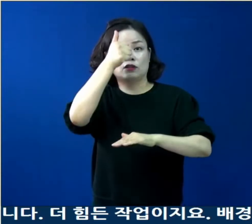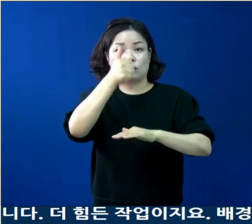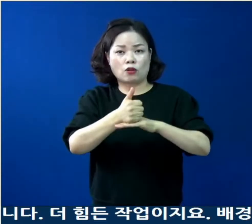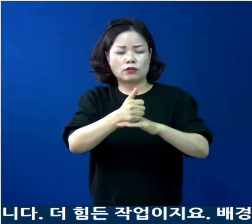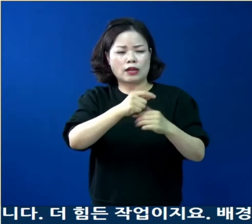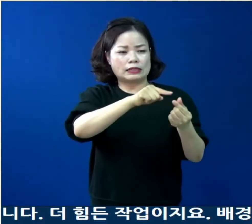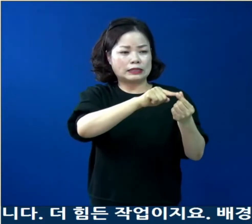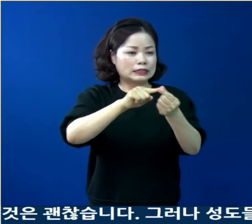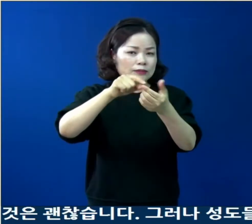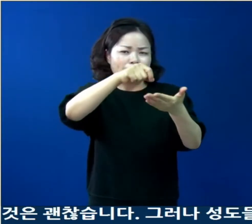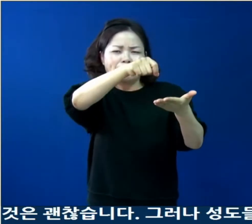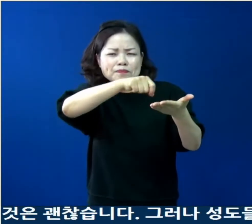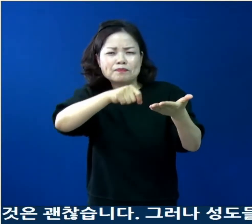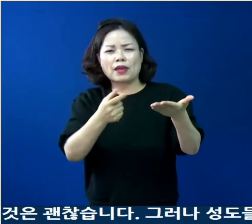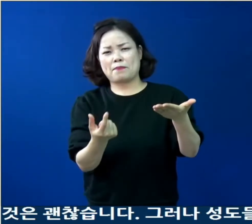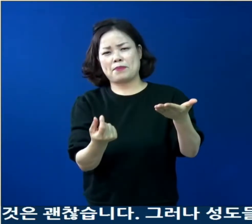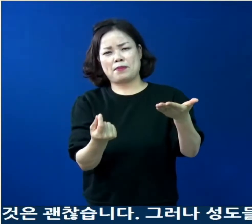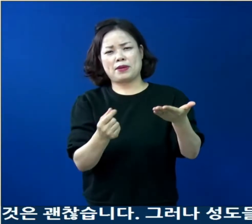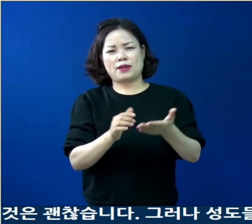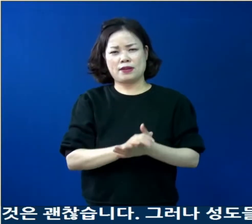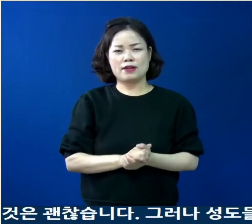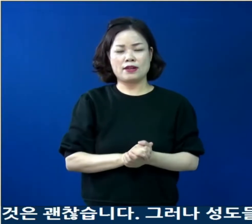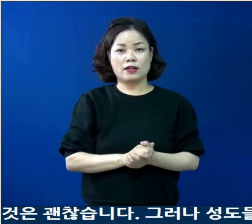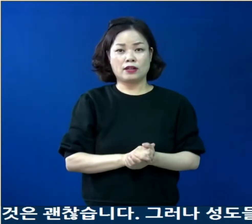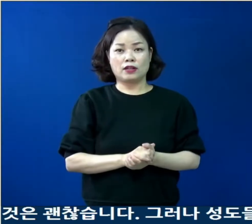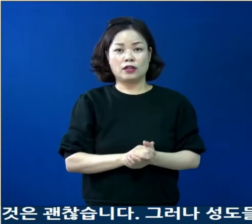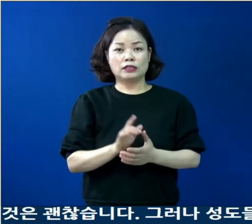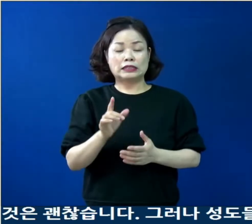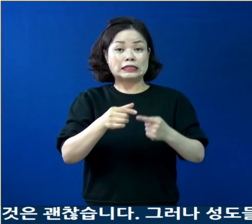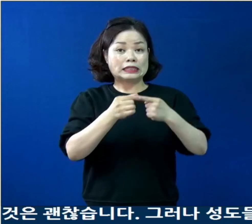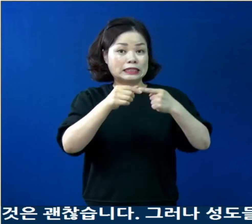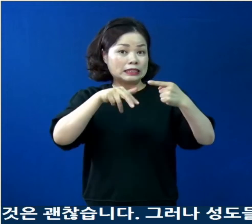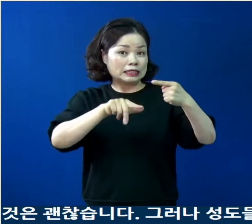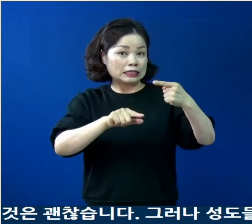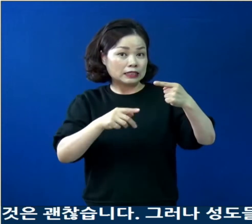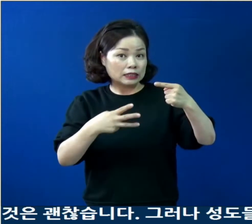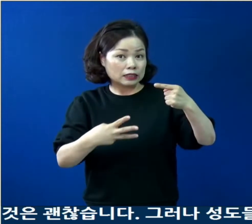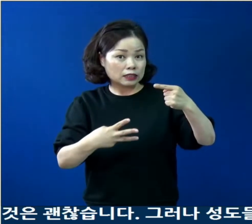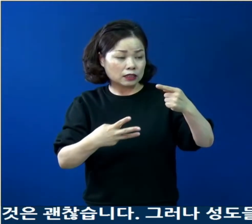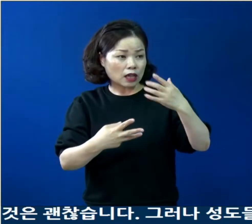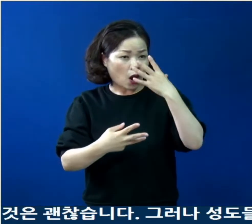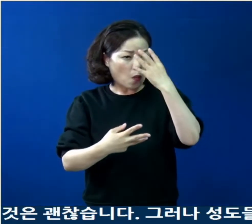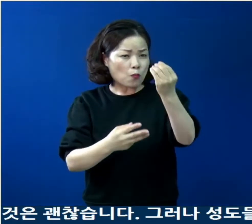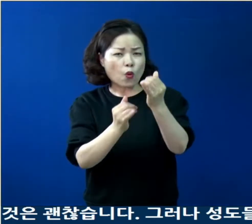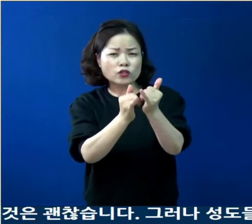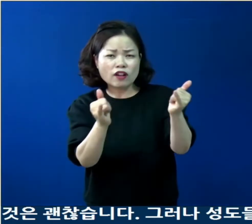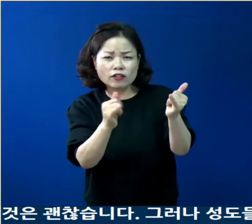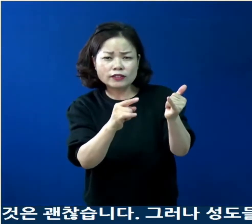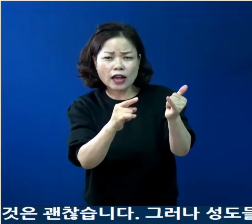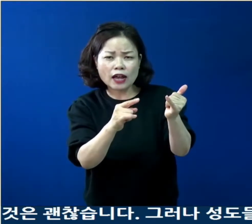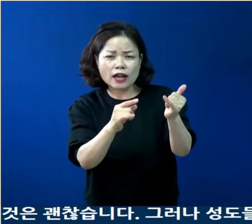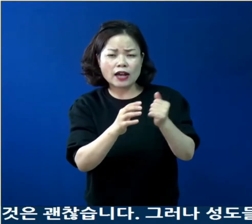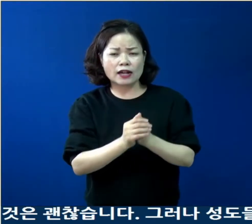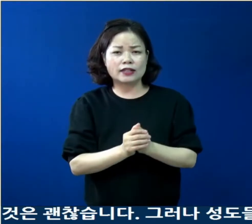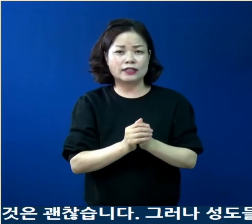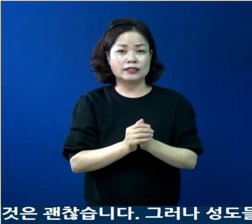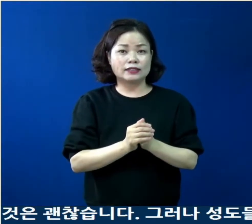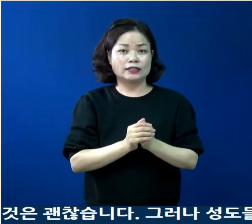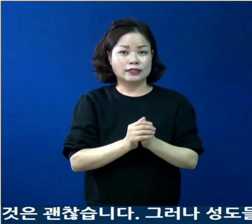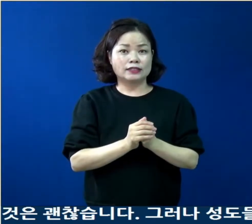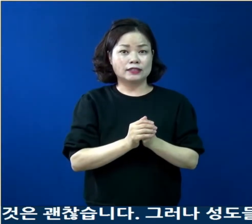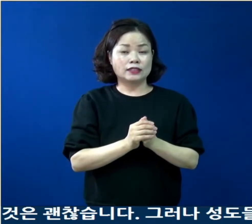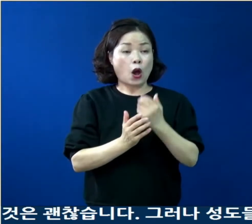있게 됐다, 이렇게 얘기를 하면서요 무엇보다도 1절에 목격자들 1절 2절 붙어